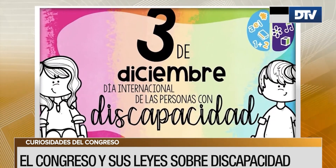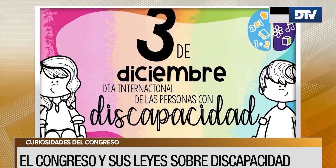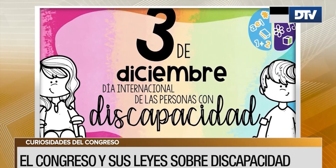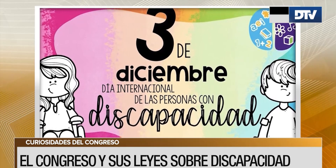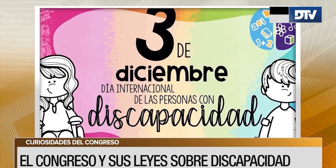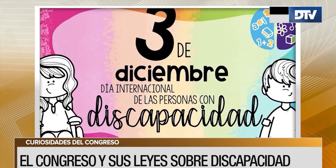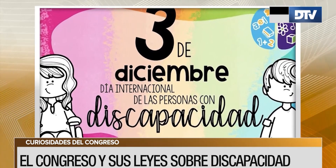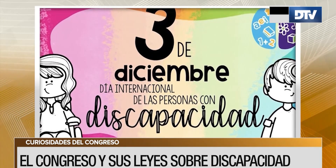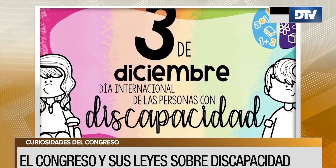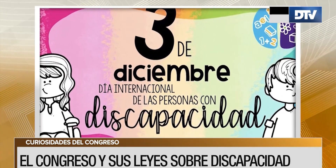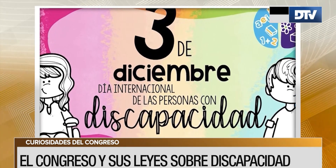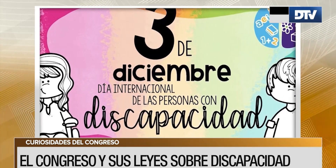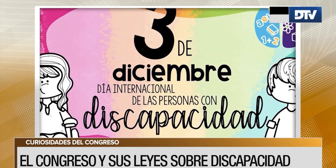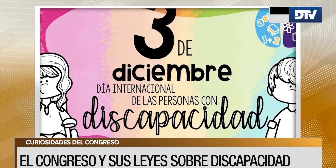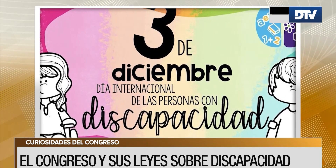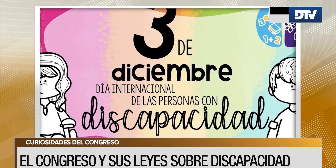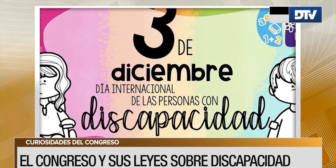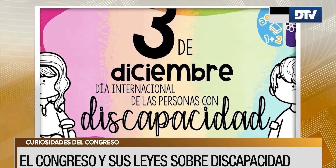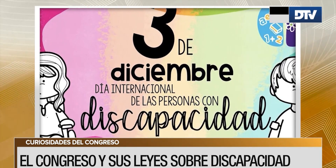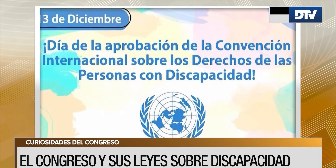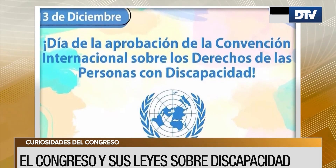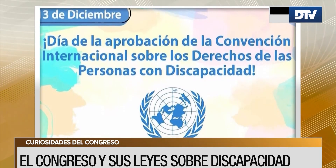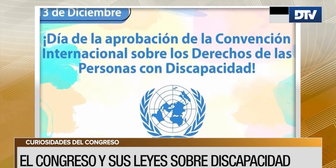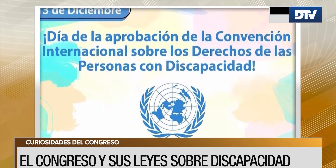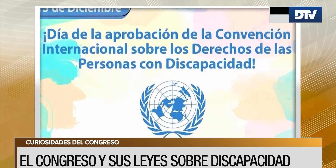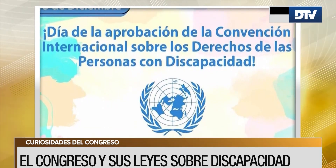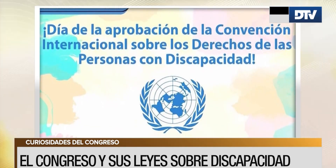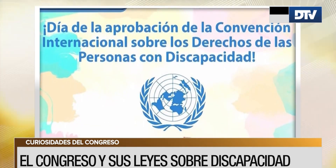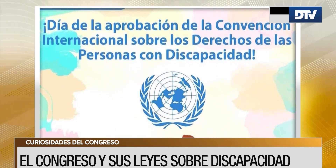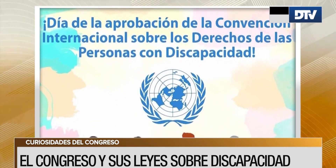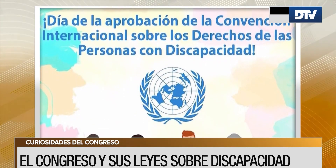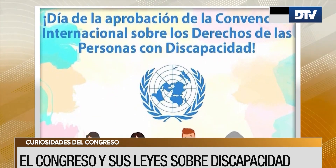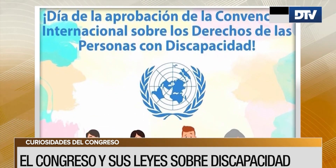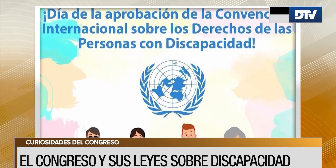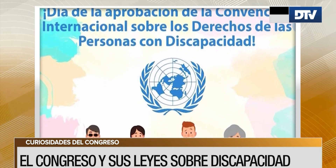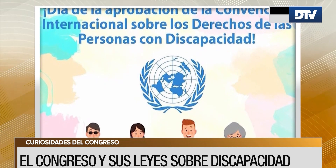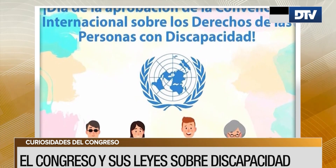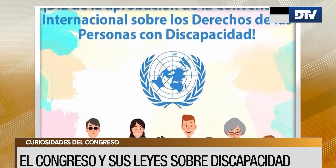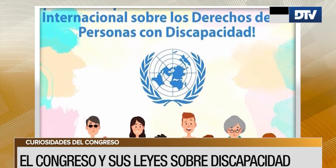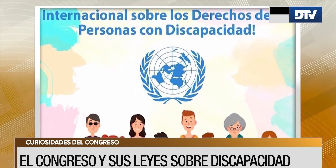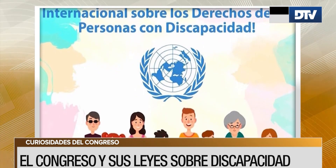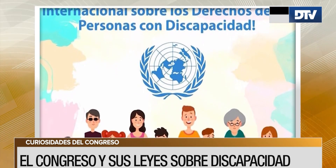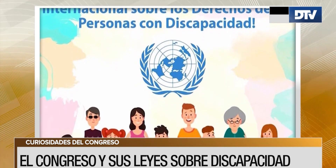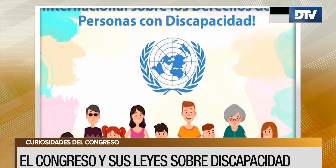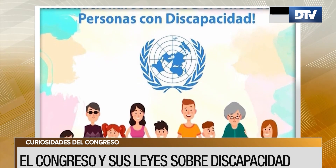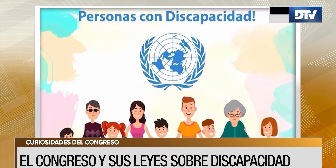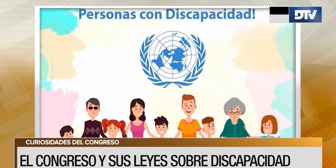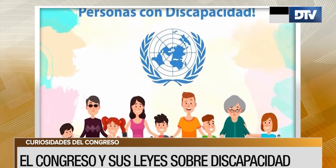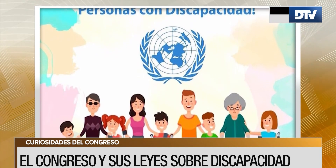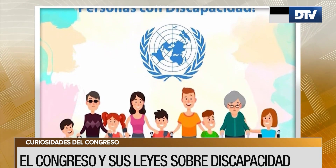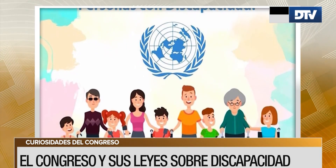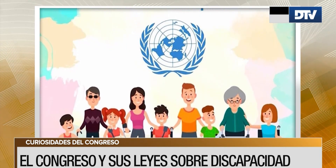la Discapacidad, a partir de la resolución de la Asamblea General de las Naciones Unidas en 1992, vamos a